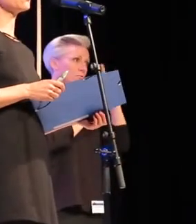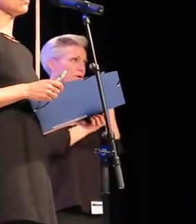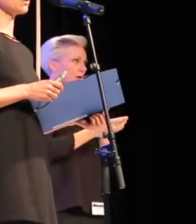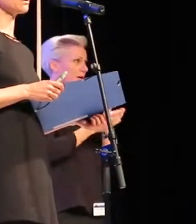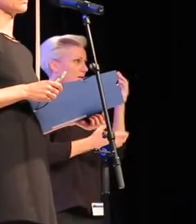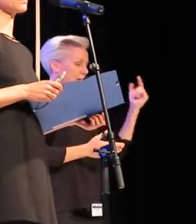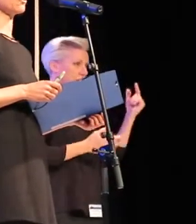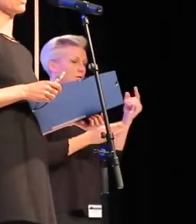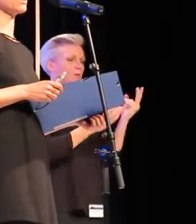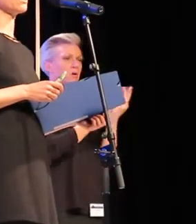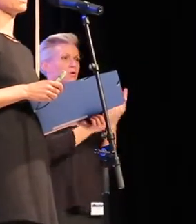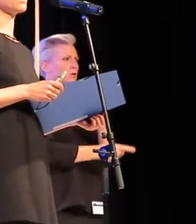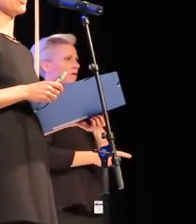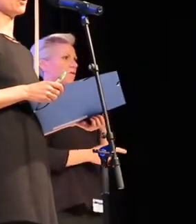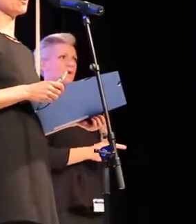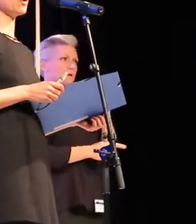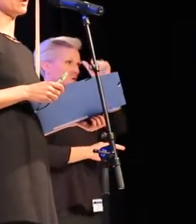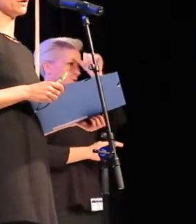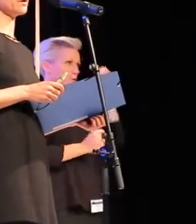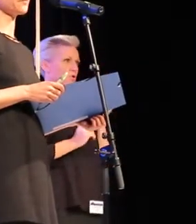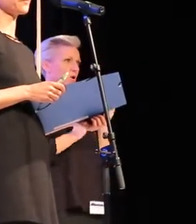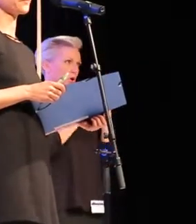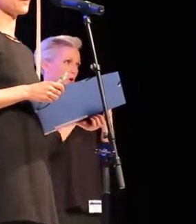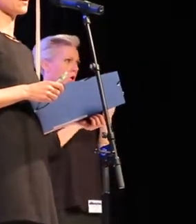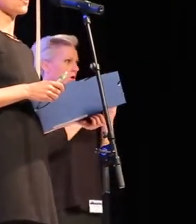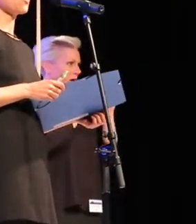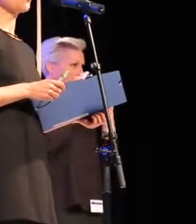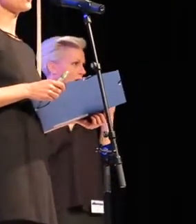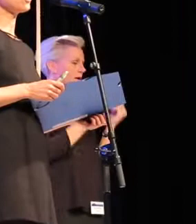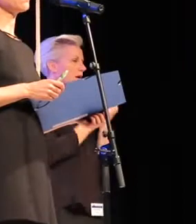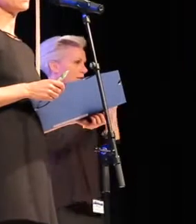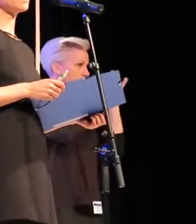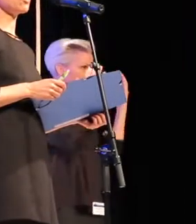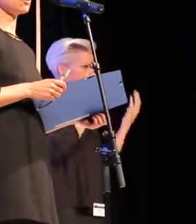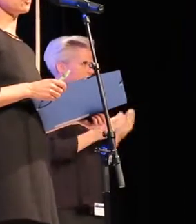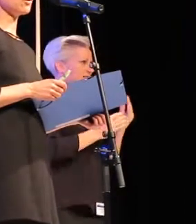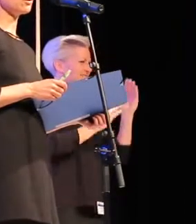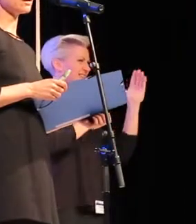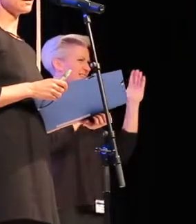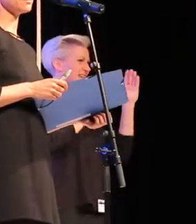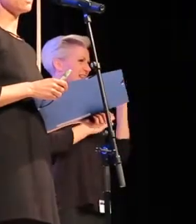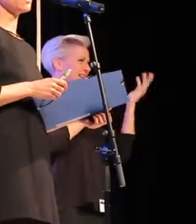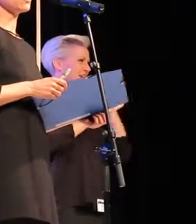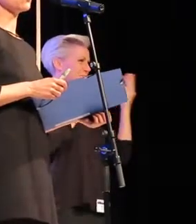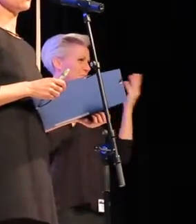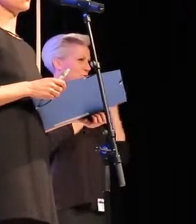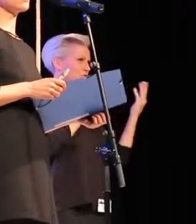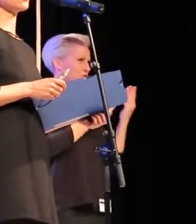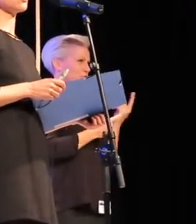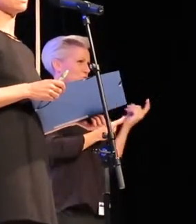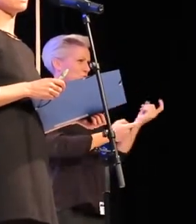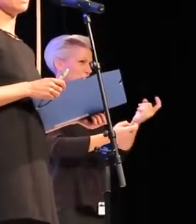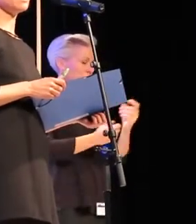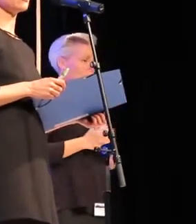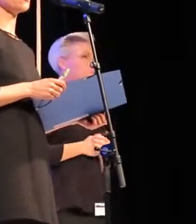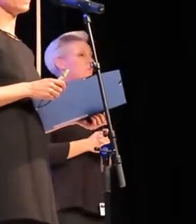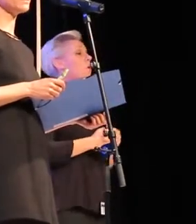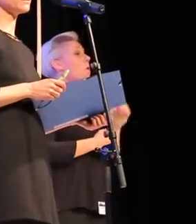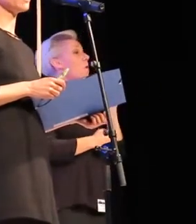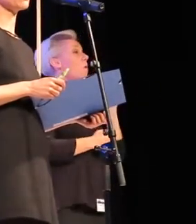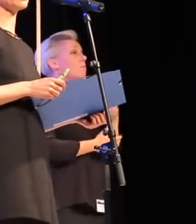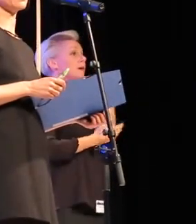kommer jag väldigt svårt att klara klimatutmaningarna. Och klarar vi inte klimatutmaningarna, då kommer antalet